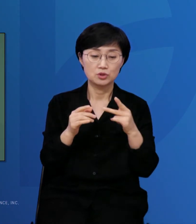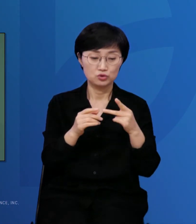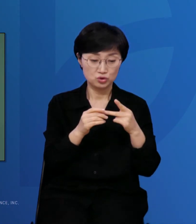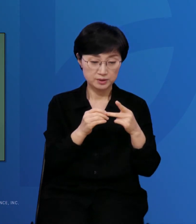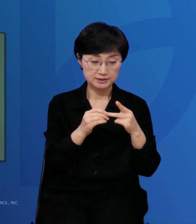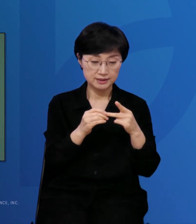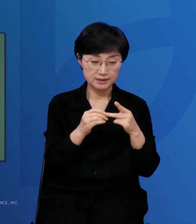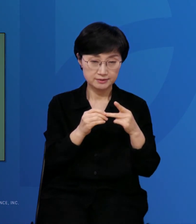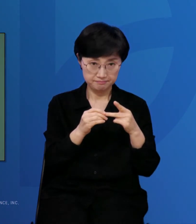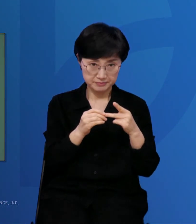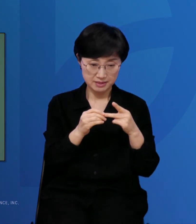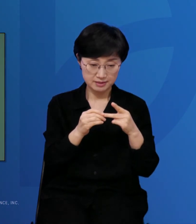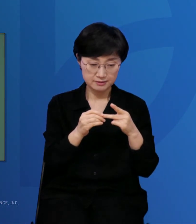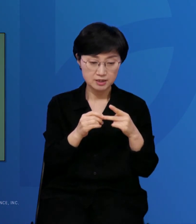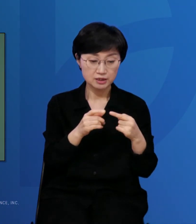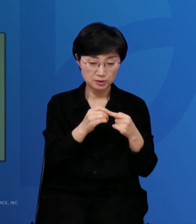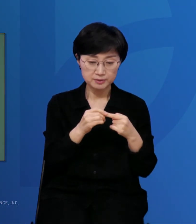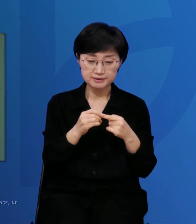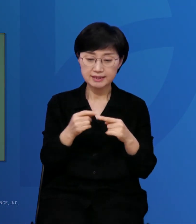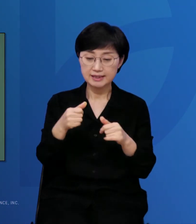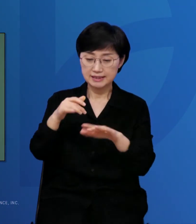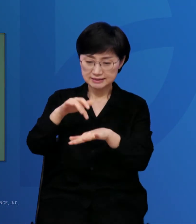살리는 교회 돼야 돼요.